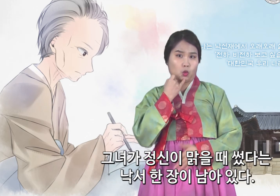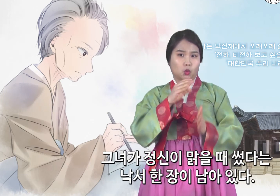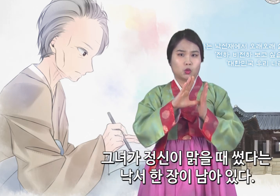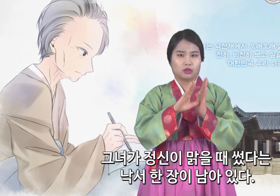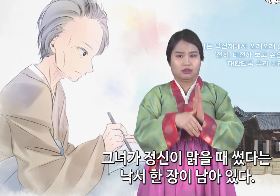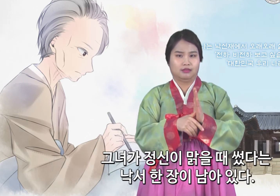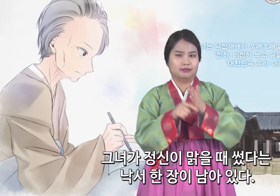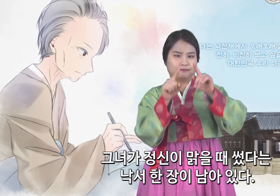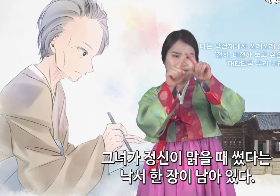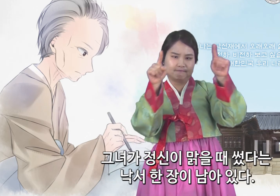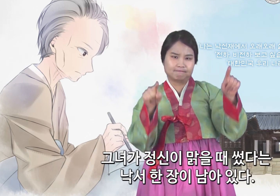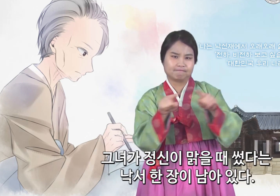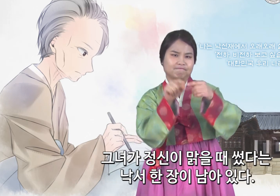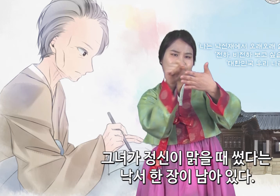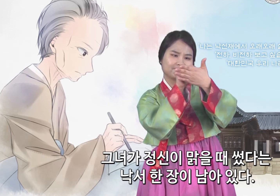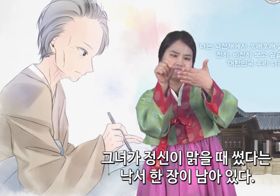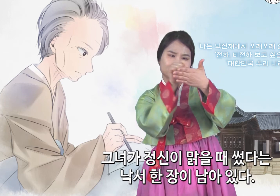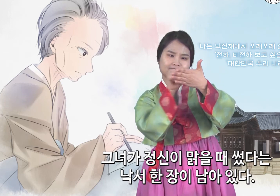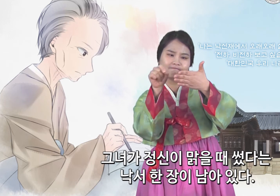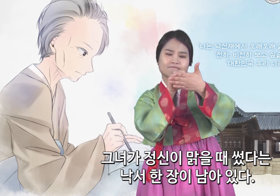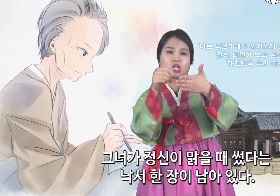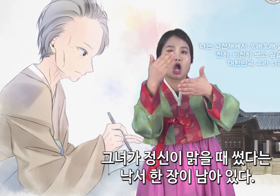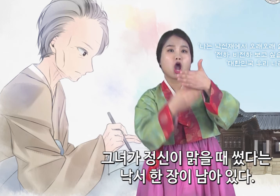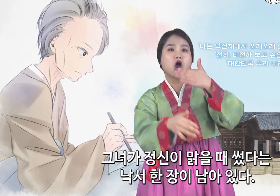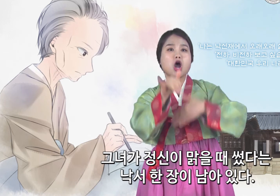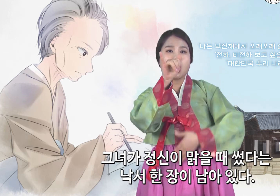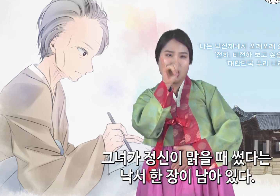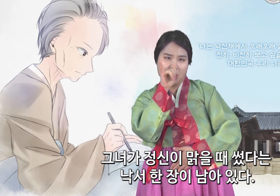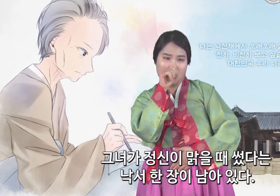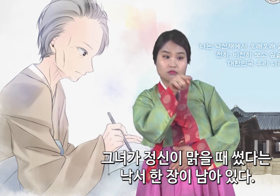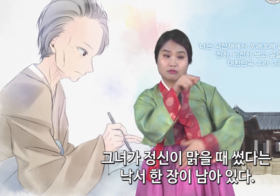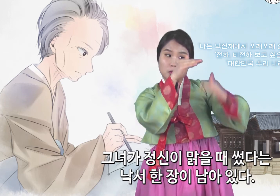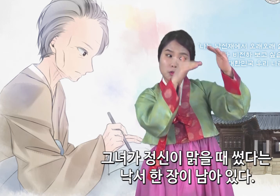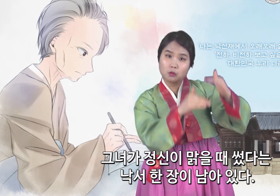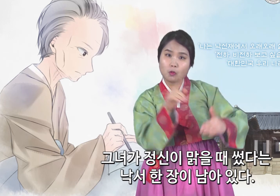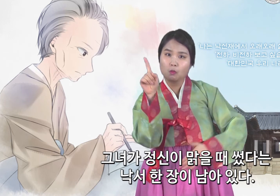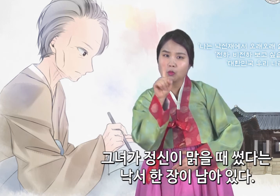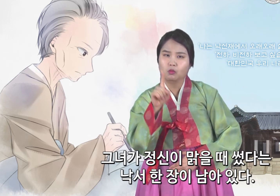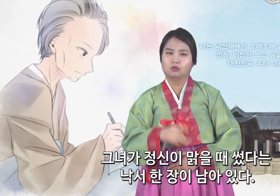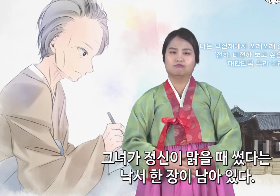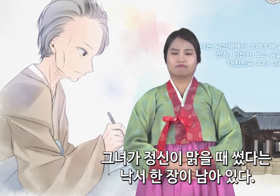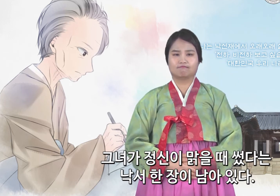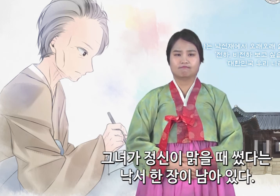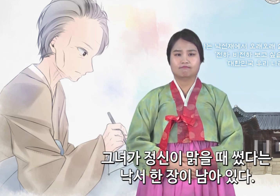그녀가 정신이 맑을 때 썼다는 낙서 한 장이 남아있다.